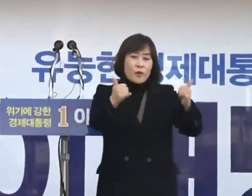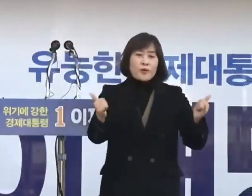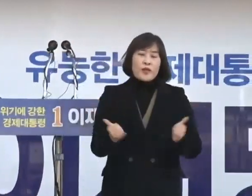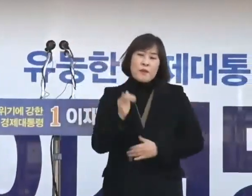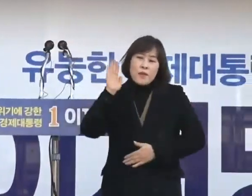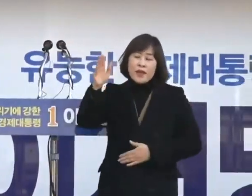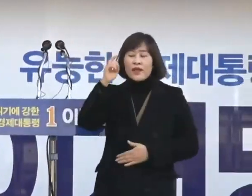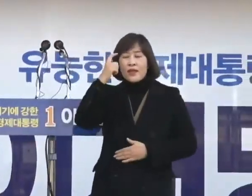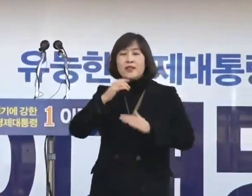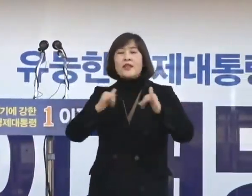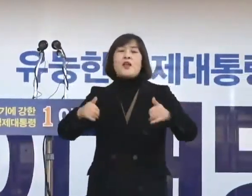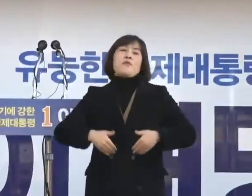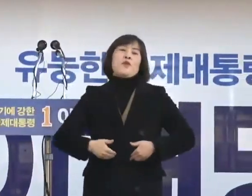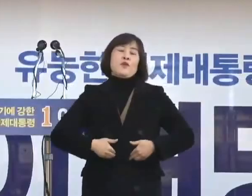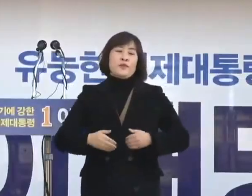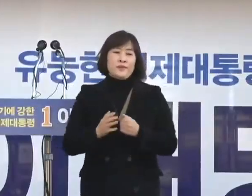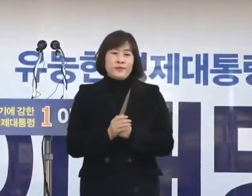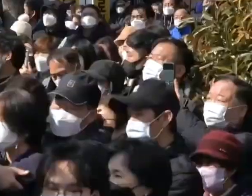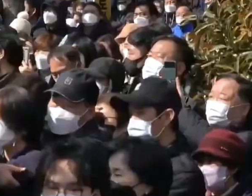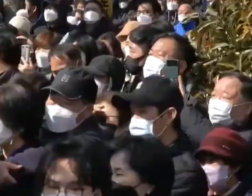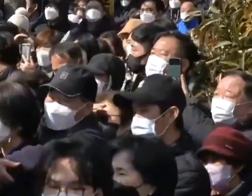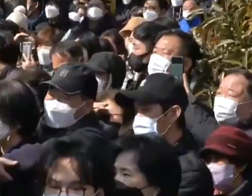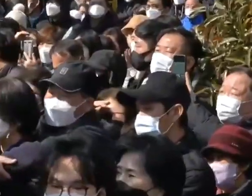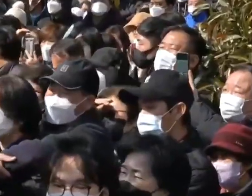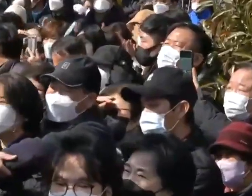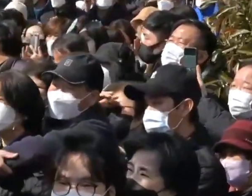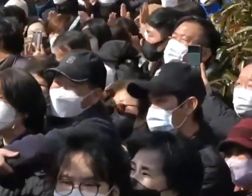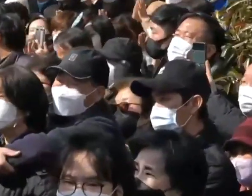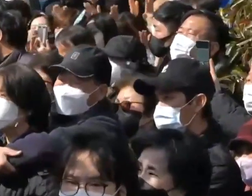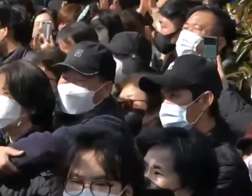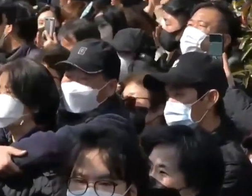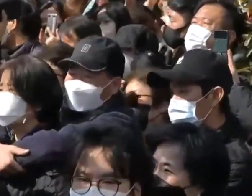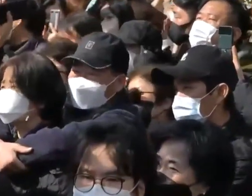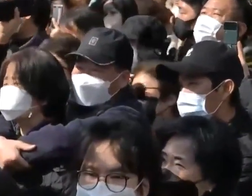미래를 생각하는 사람이 있어야 합니다.